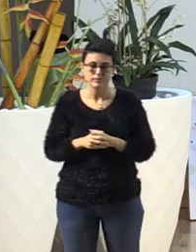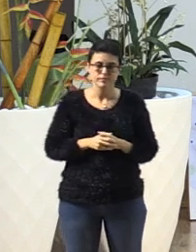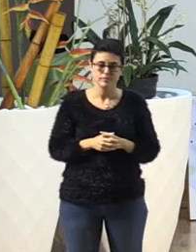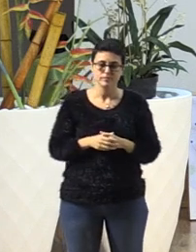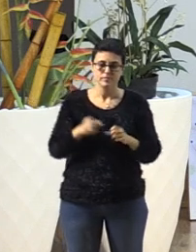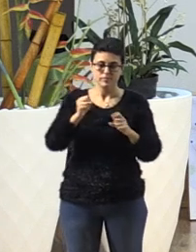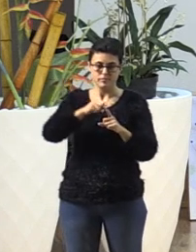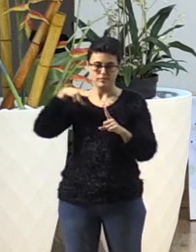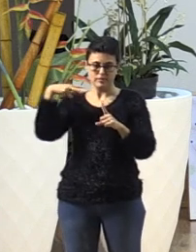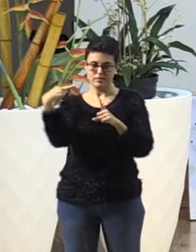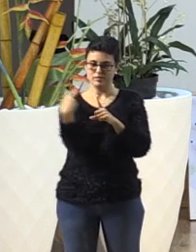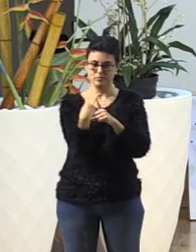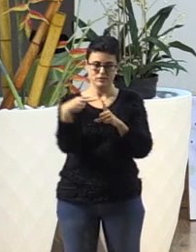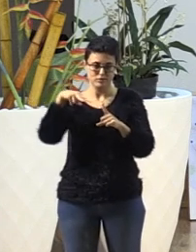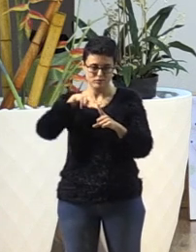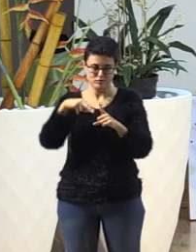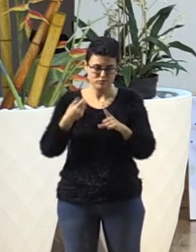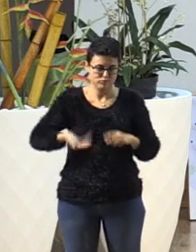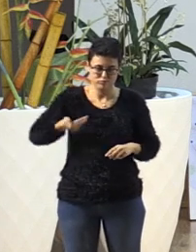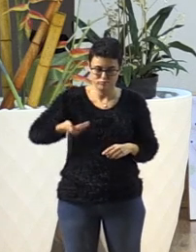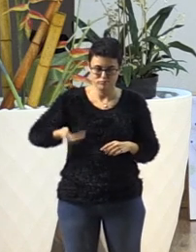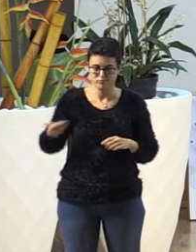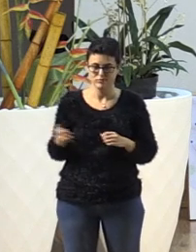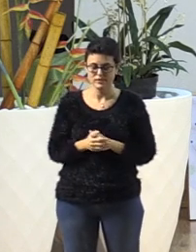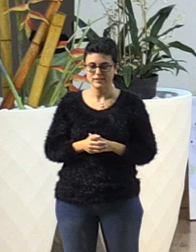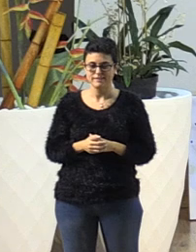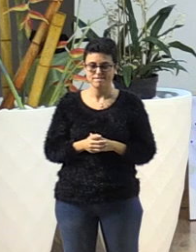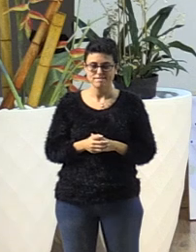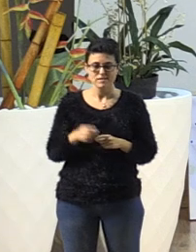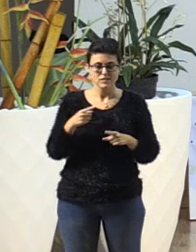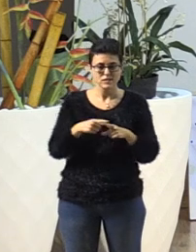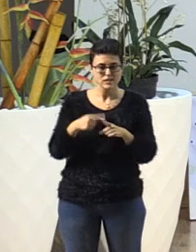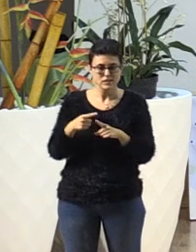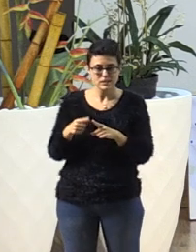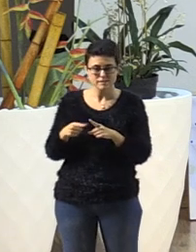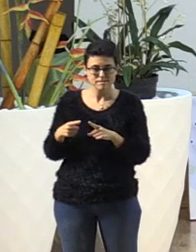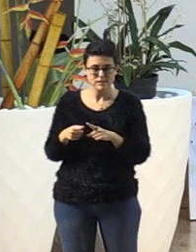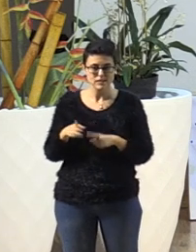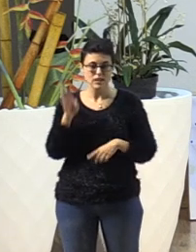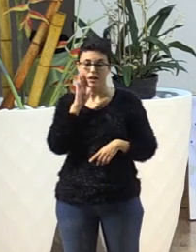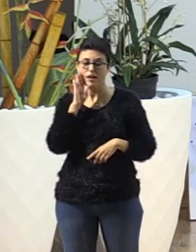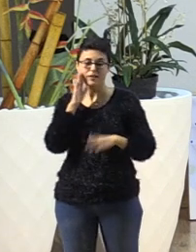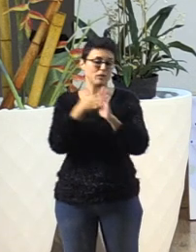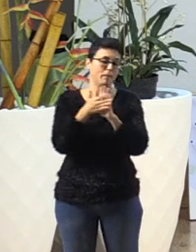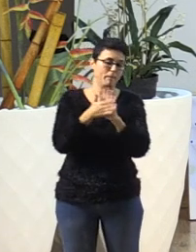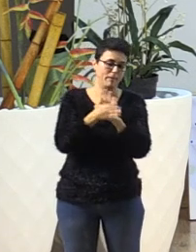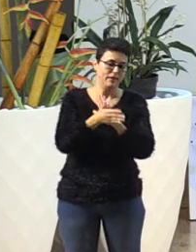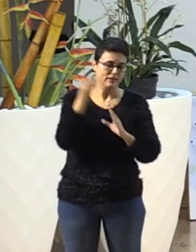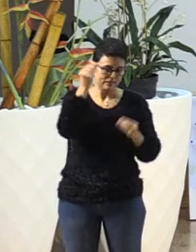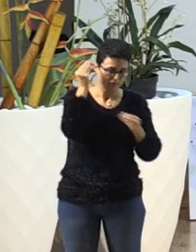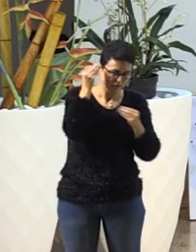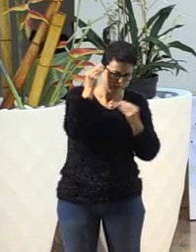bestial. Y estas son 4 cosas, que ahora cuando lo decía, pues he tenido un poquito más de tiempo para pensar, lo que quería compartirlas, porque